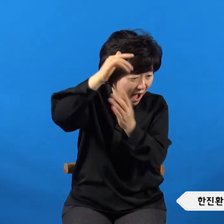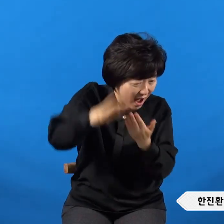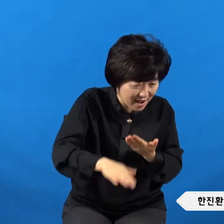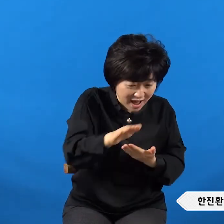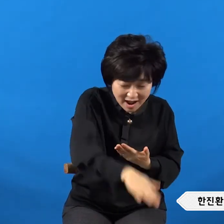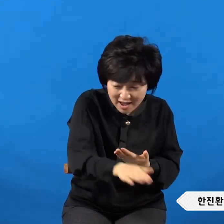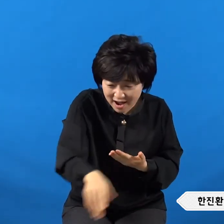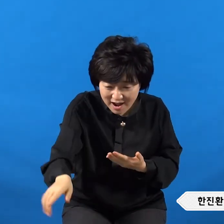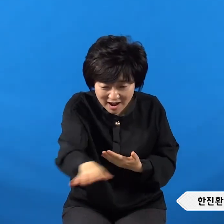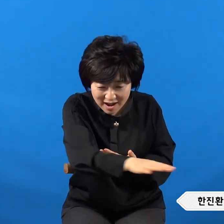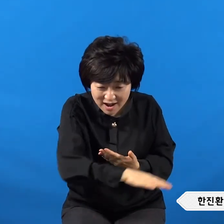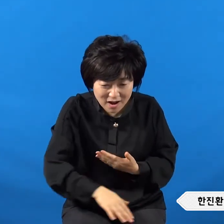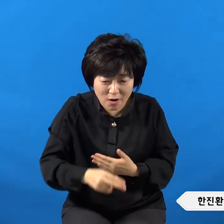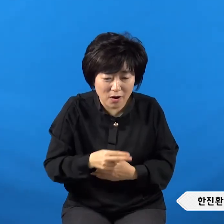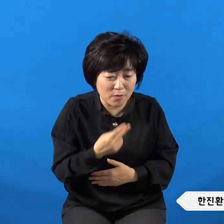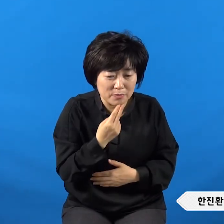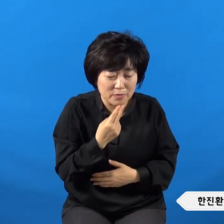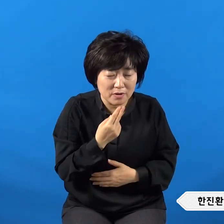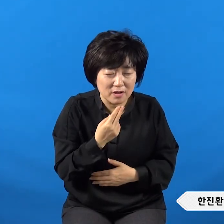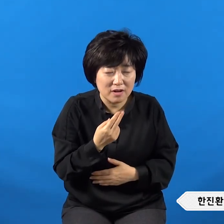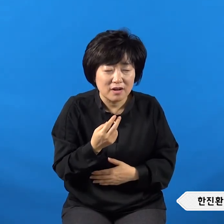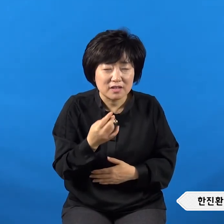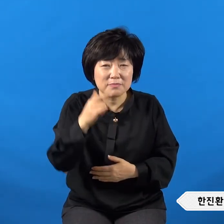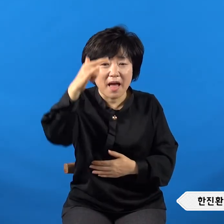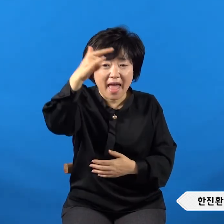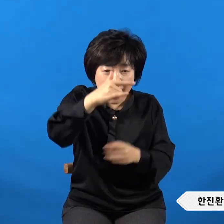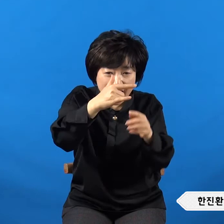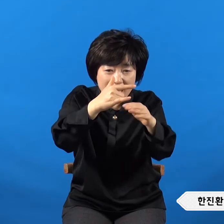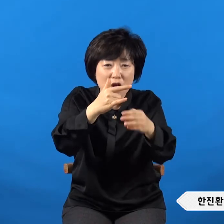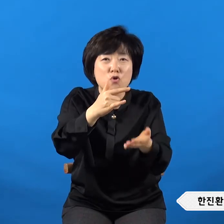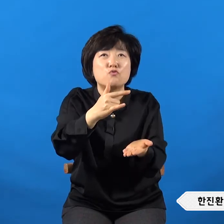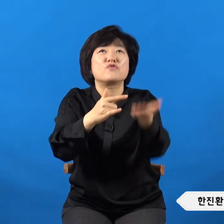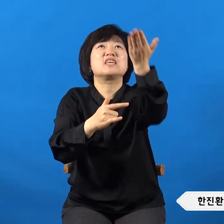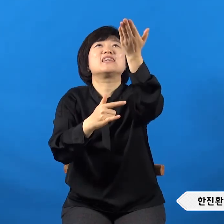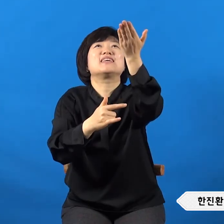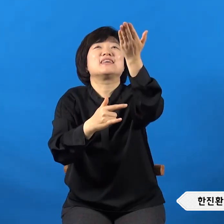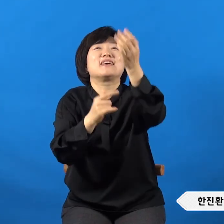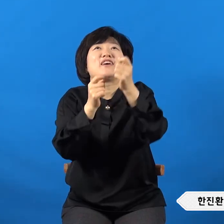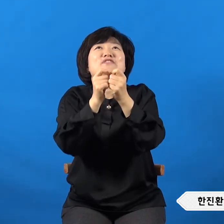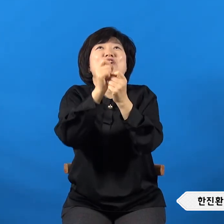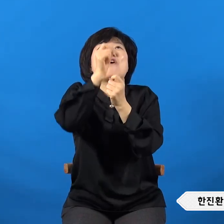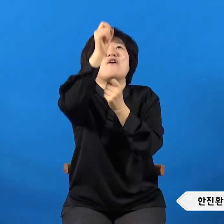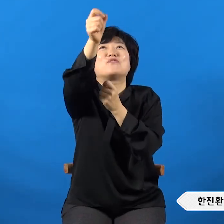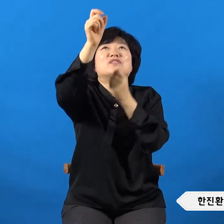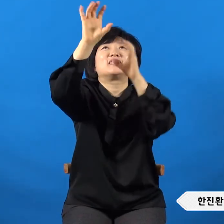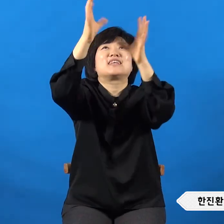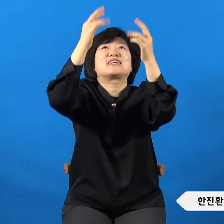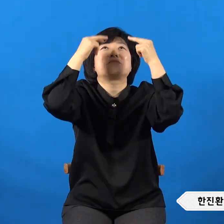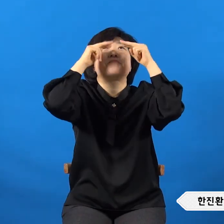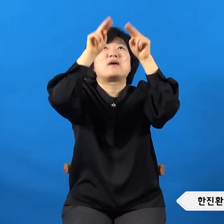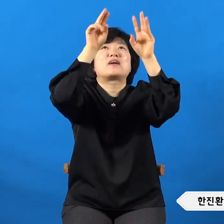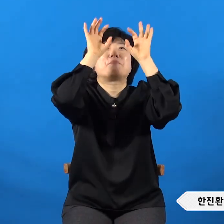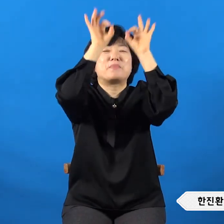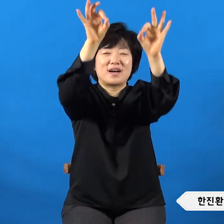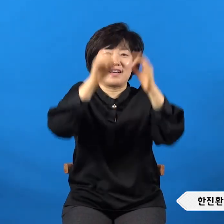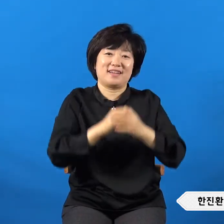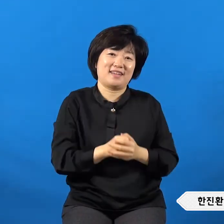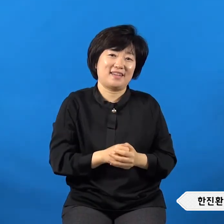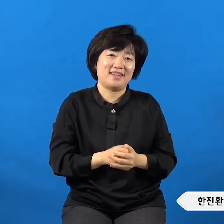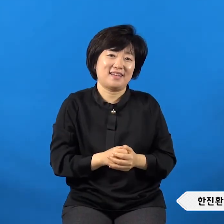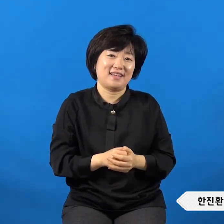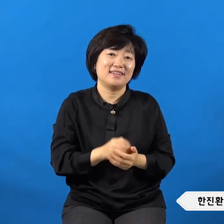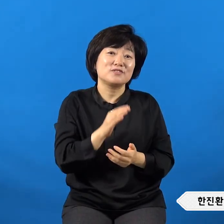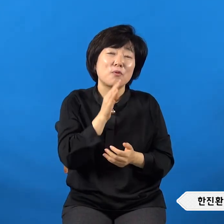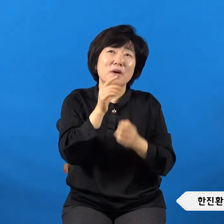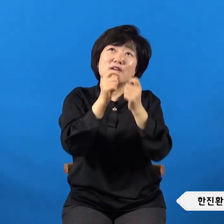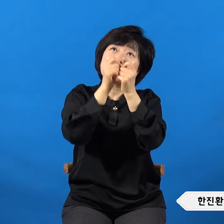해 위를 바라볼 수 있어야 됩니다. 영원한 세계를 바라볼 수 있어야 됩니다. 그러면